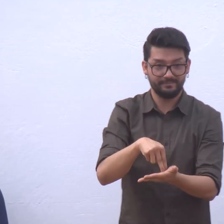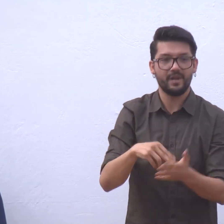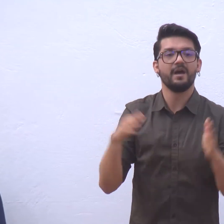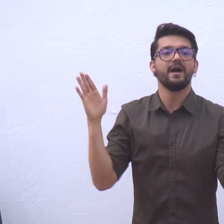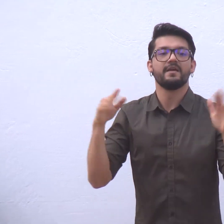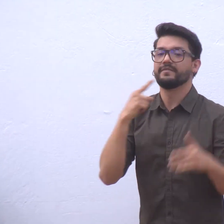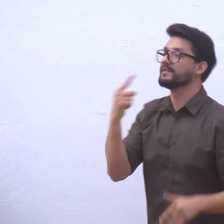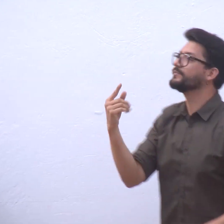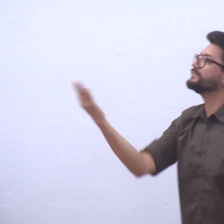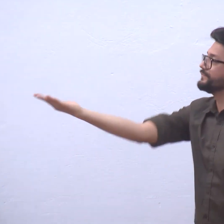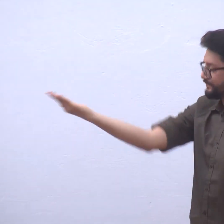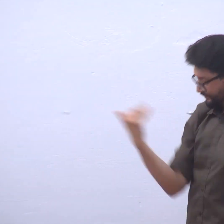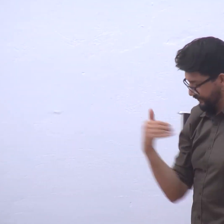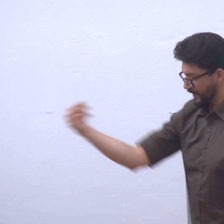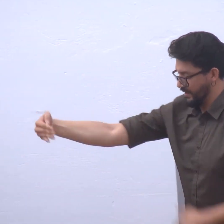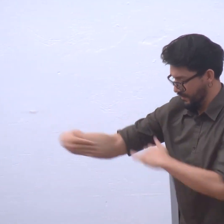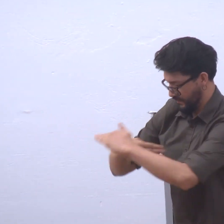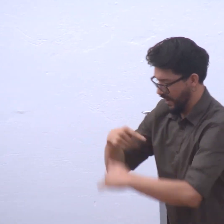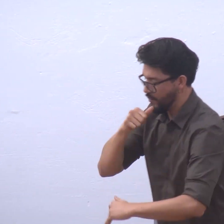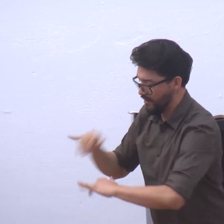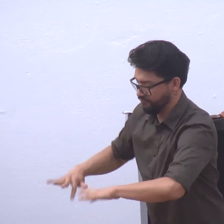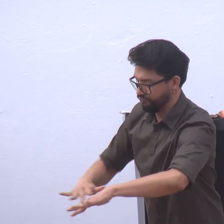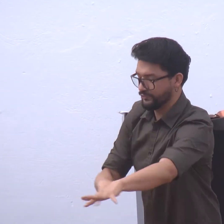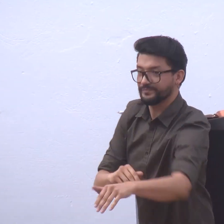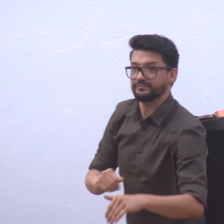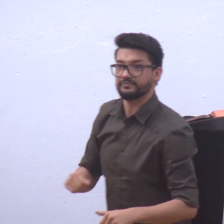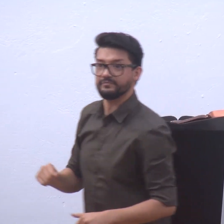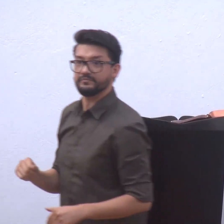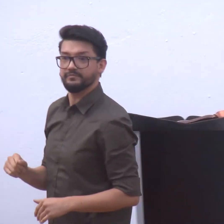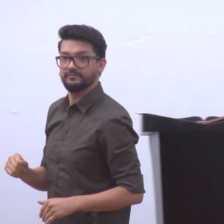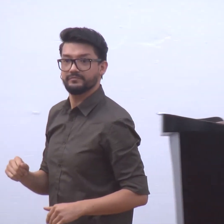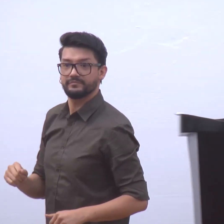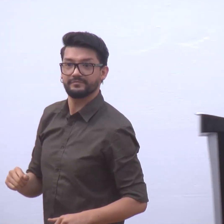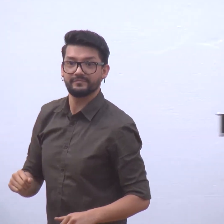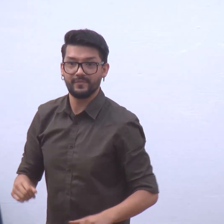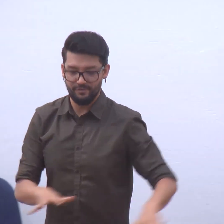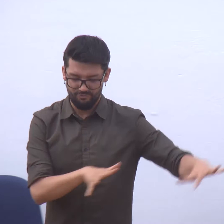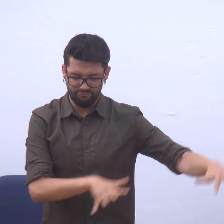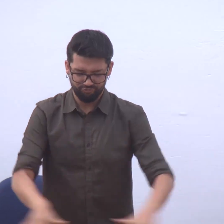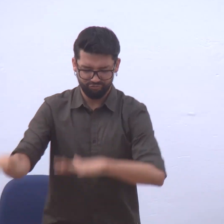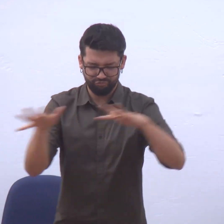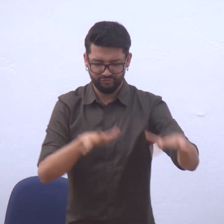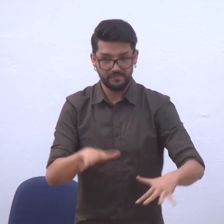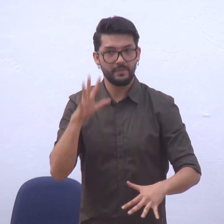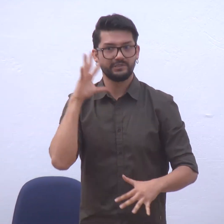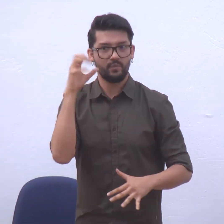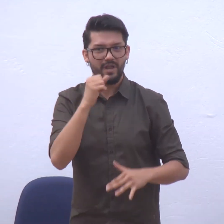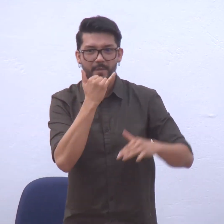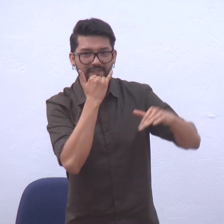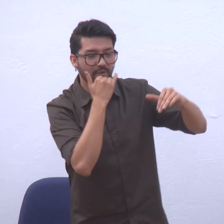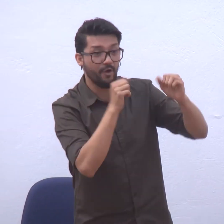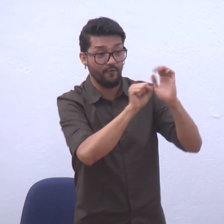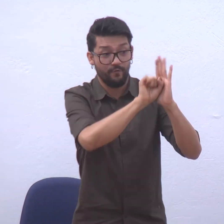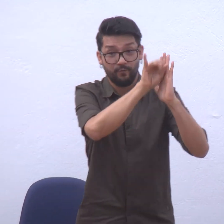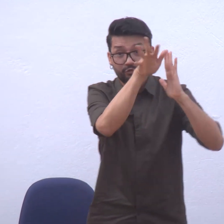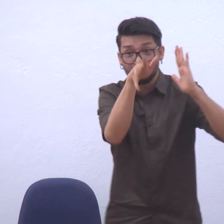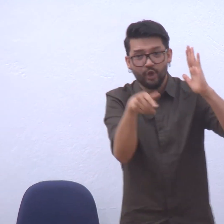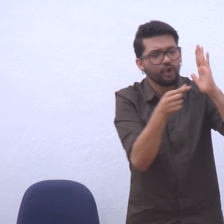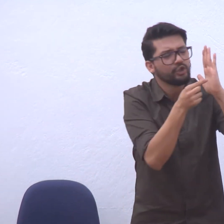Y allí, en ese momento el ángel le dice, cruza el río nuevamente. Pero ya las aguas están